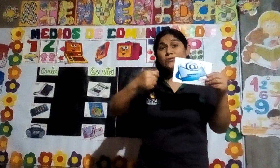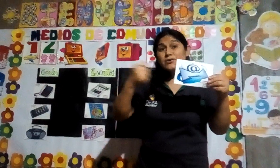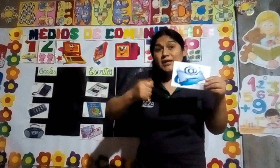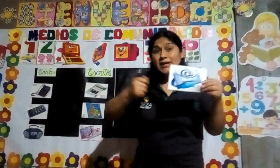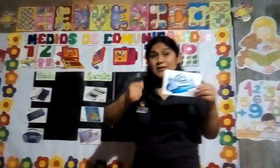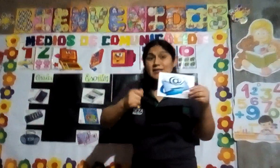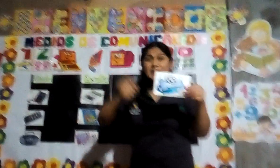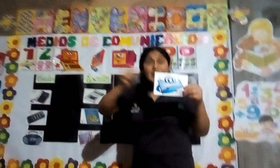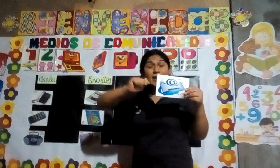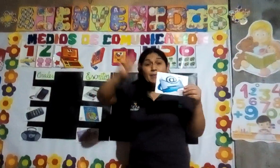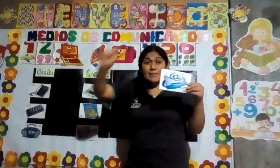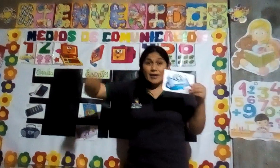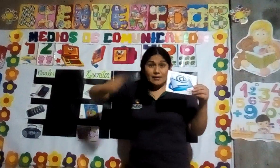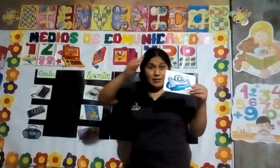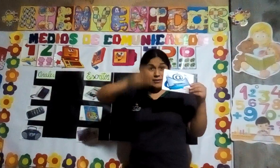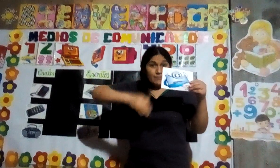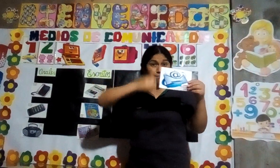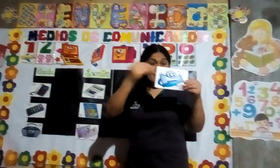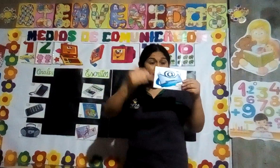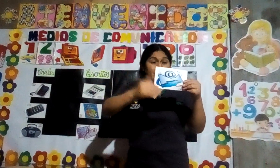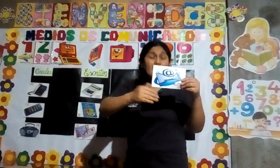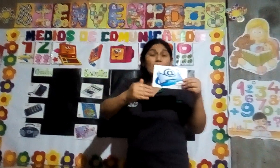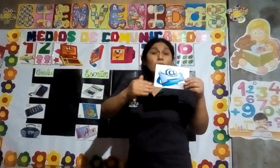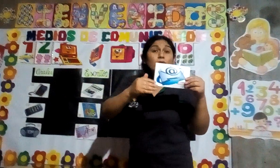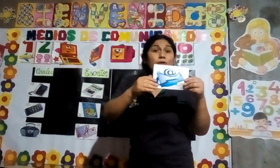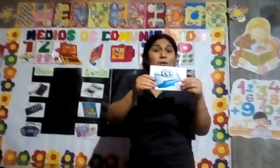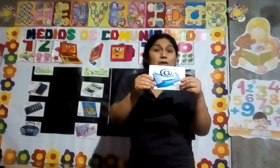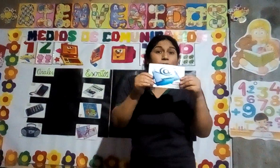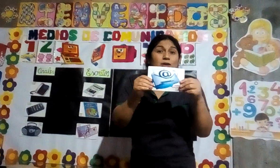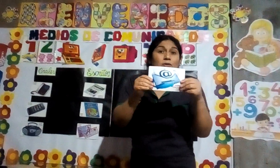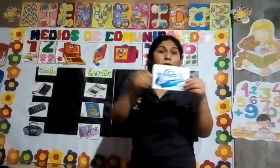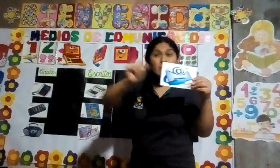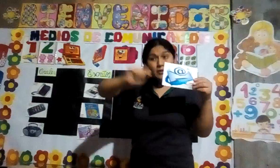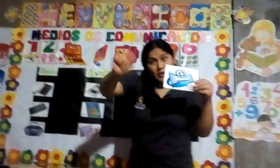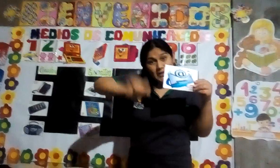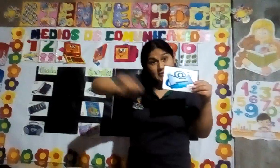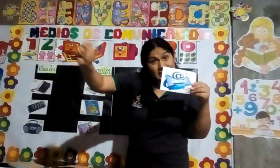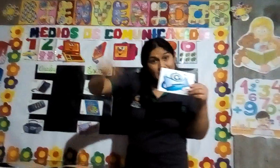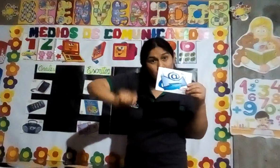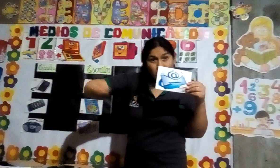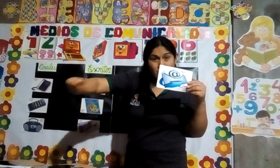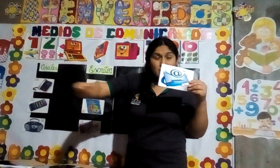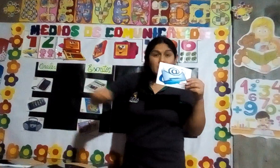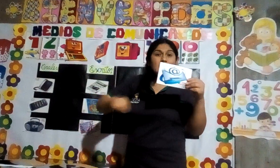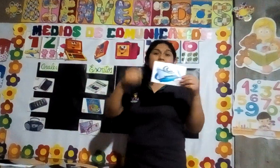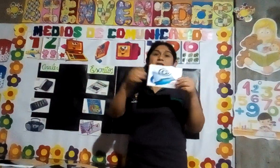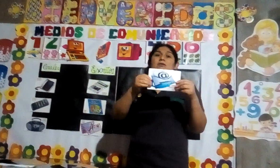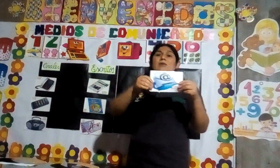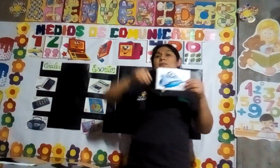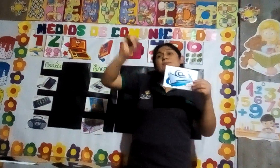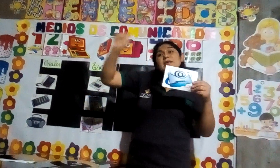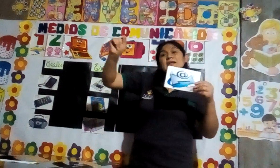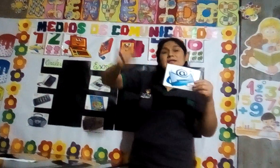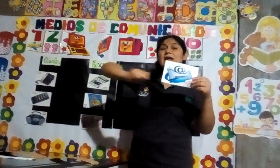sus tareitas, la mamá me manda un correo electrónico escrito diciéndome, Miss, aquí